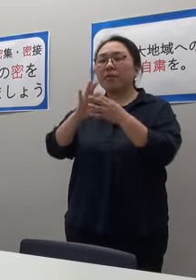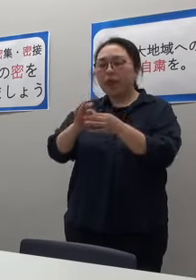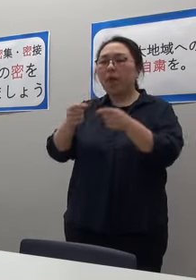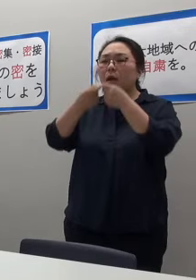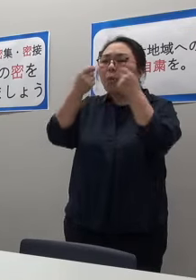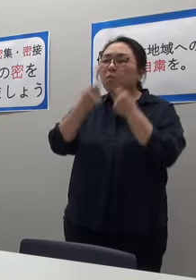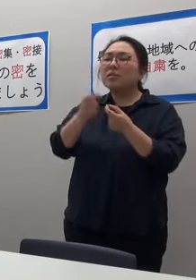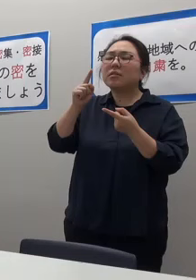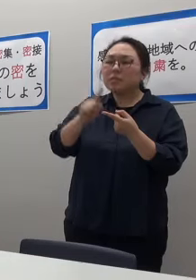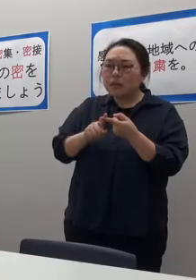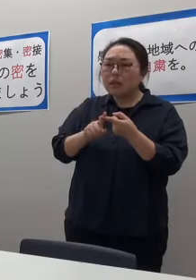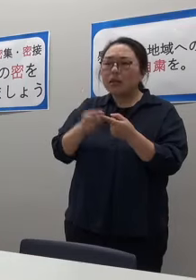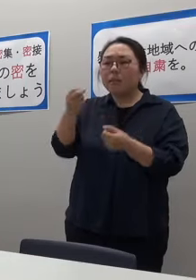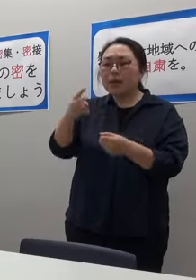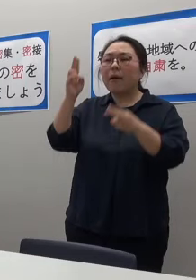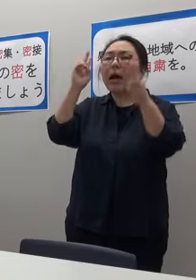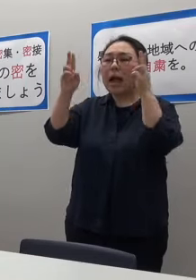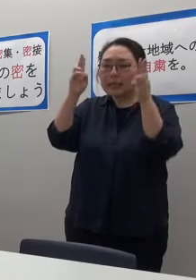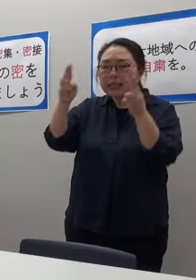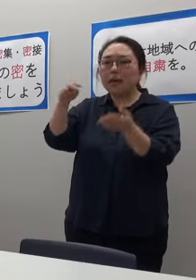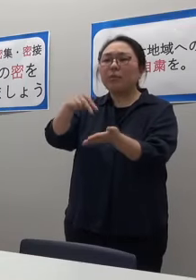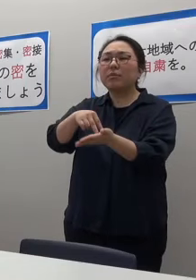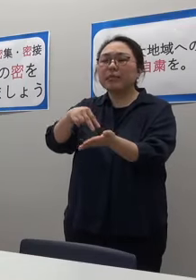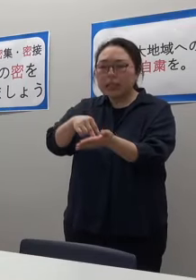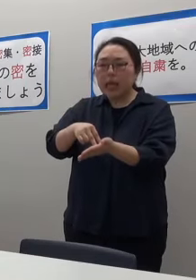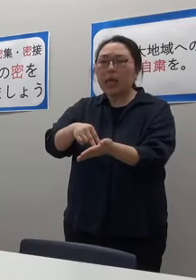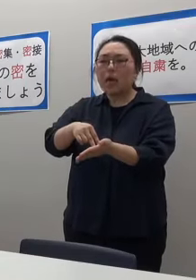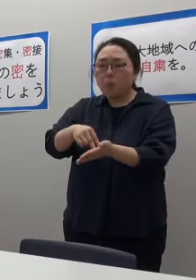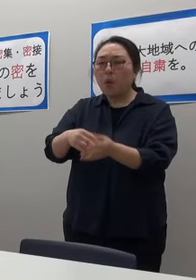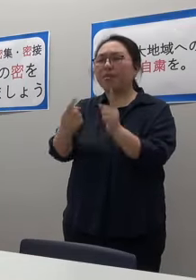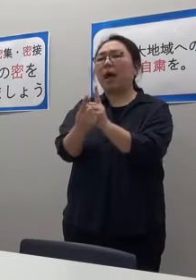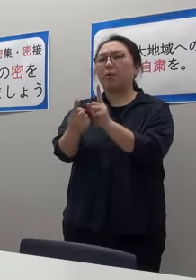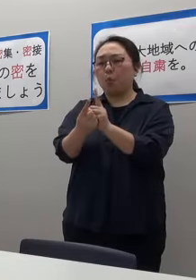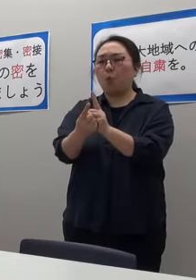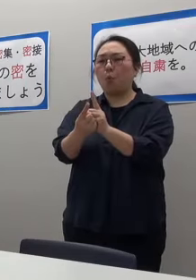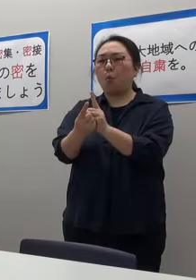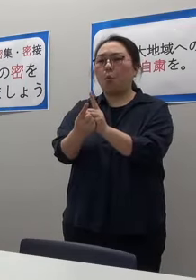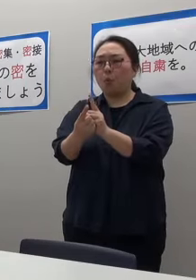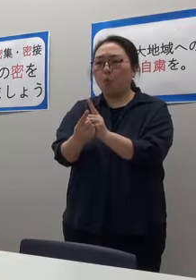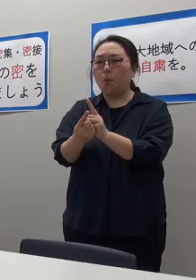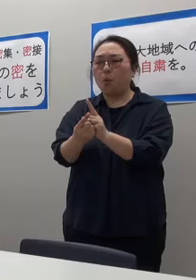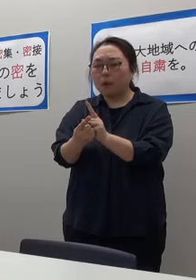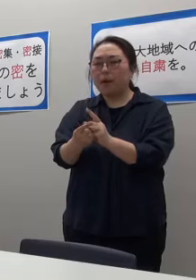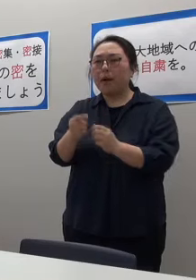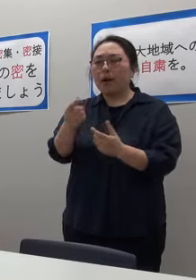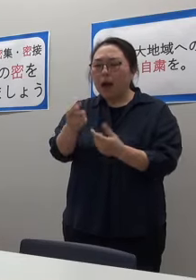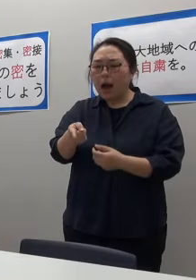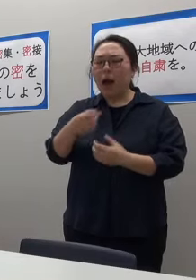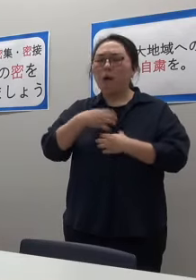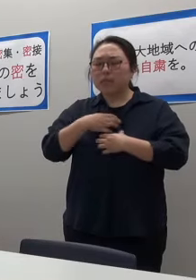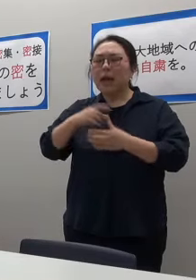られて、会社としてですね、やっぱりこうルールがあって、それに基づいてやっぱり出社しないようにってことはしてるんだっていうふうに思っております